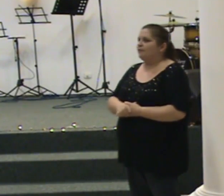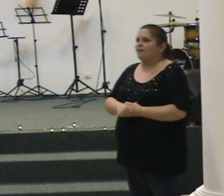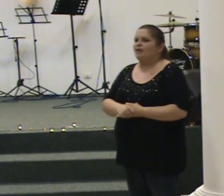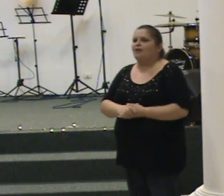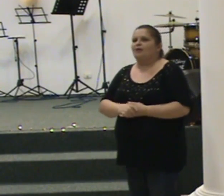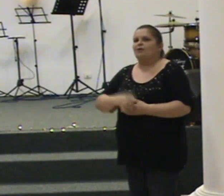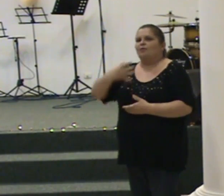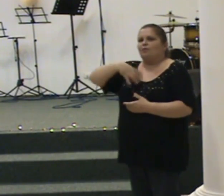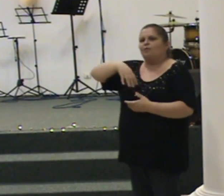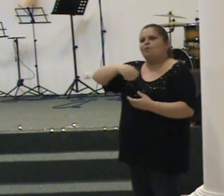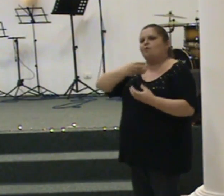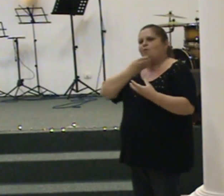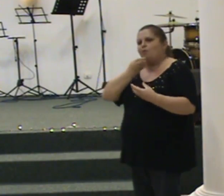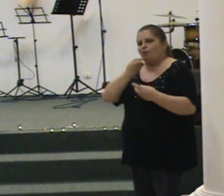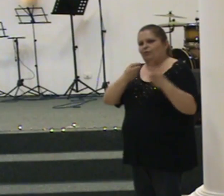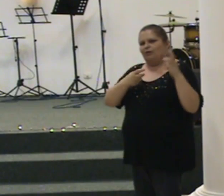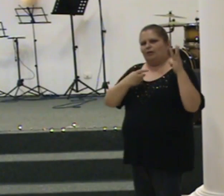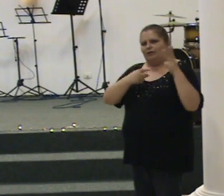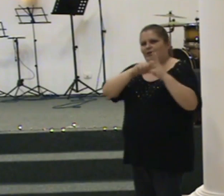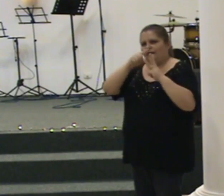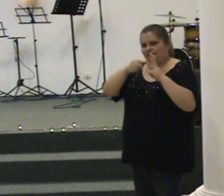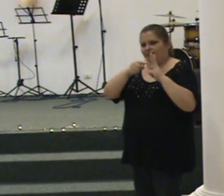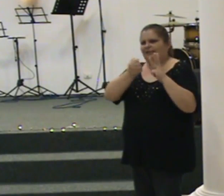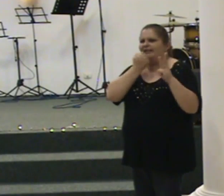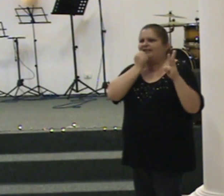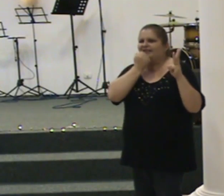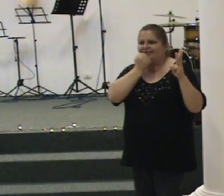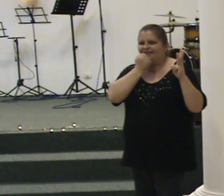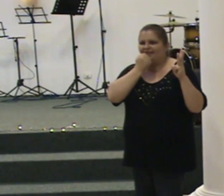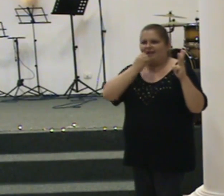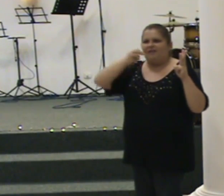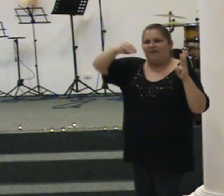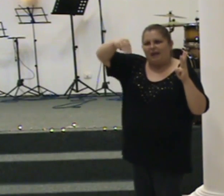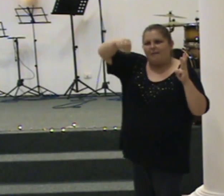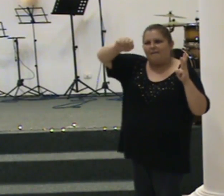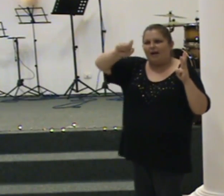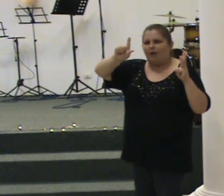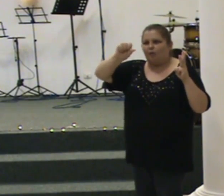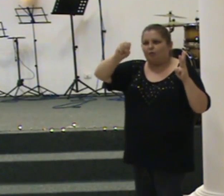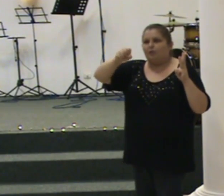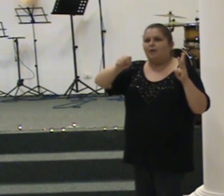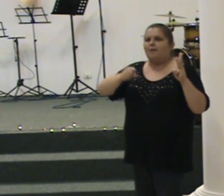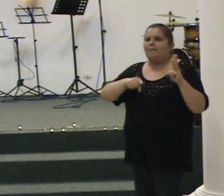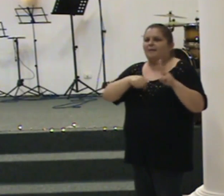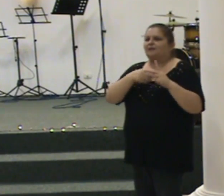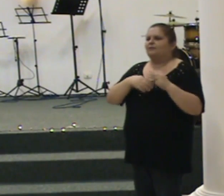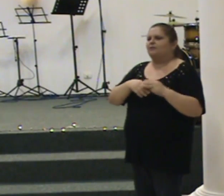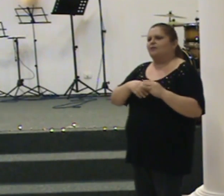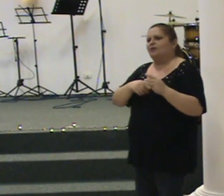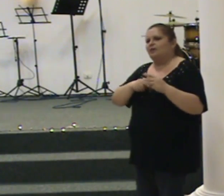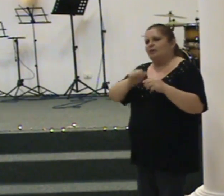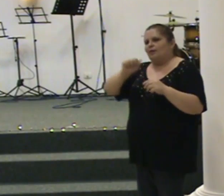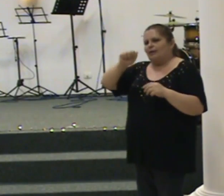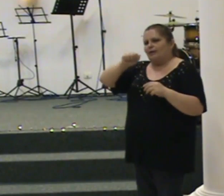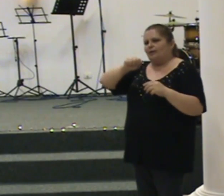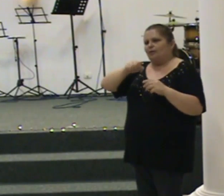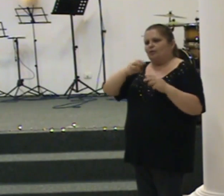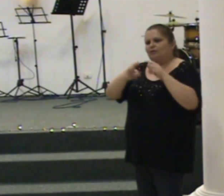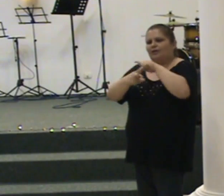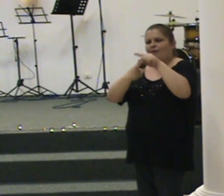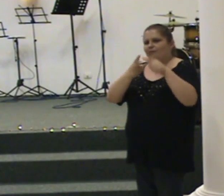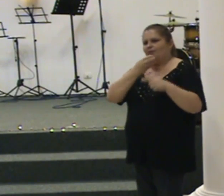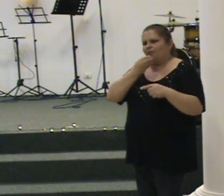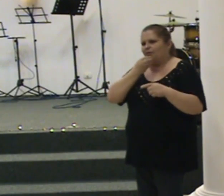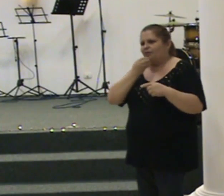o rei, né, nós tivemos os 3 magos lá, que eu chamo de rei mago, né, o Melquior, o Gaspar e o